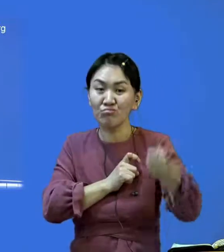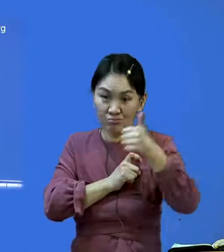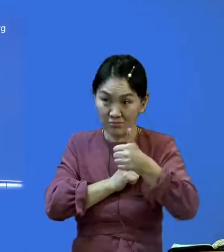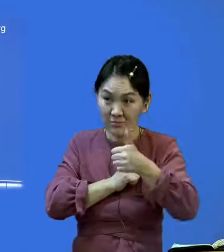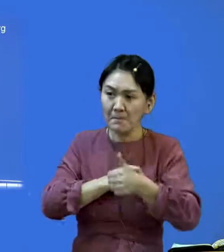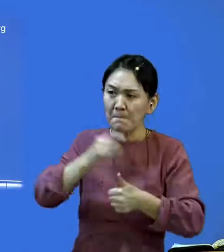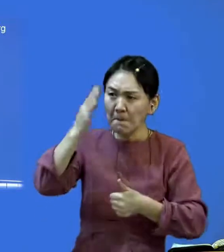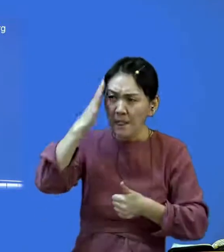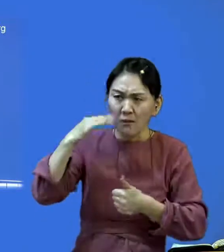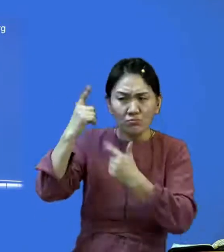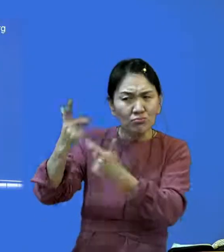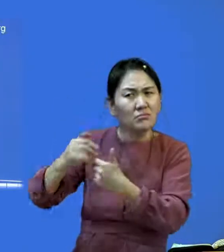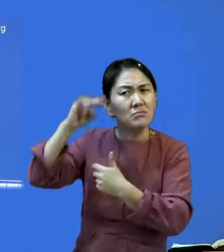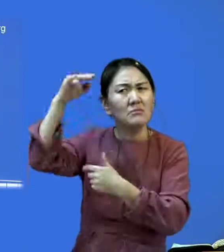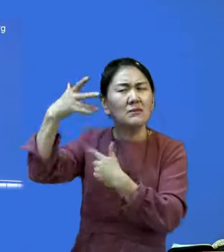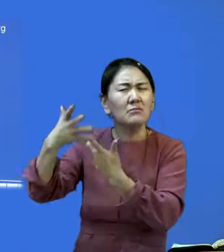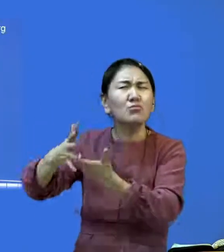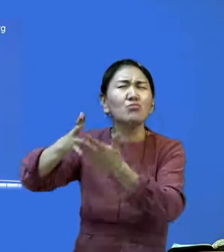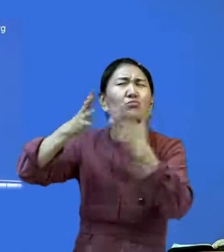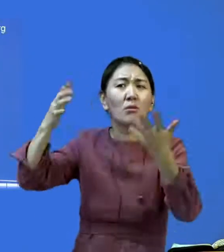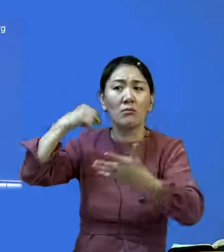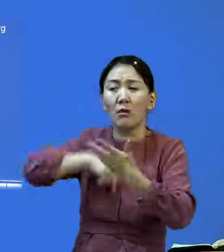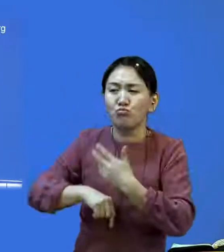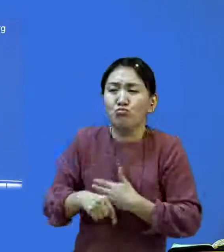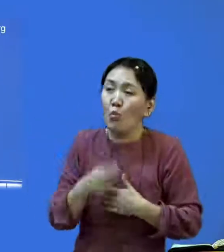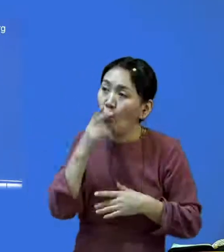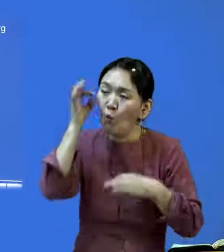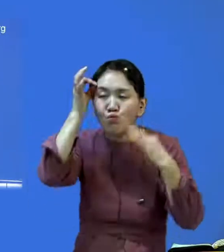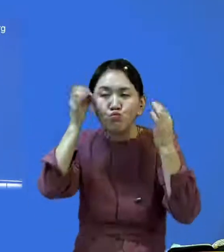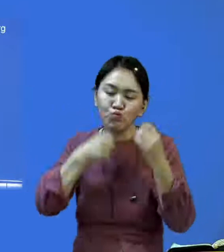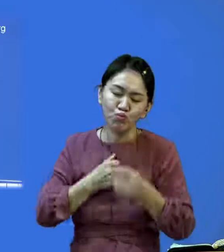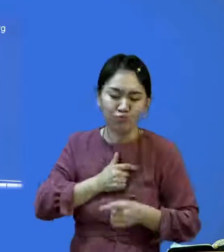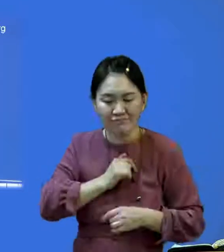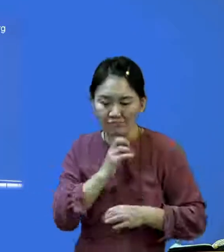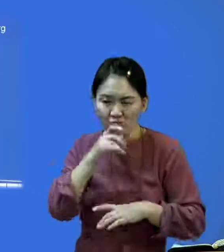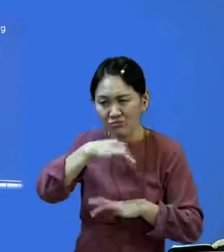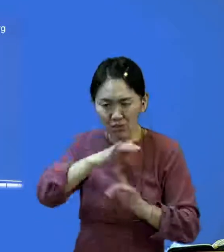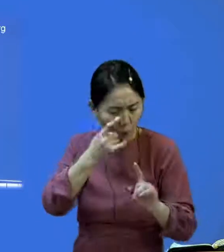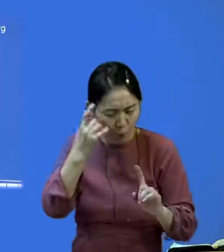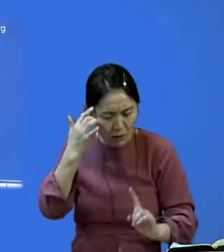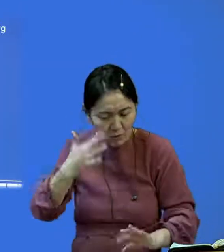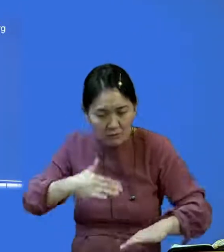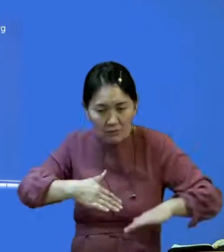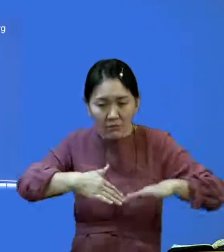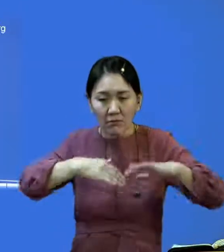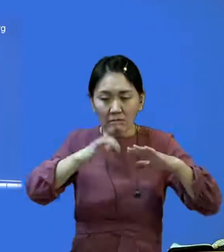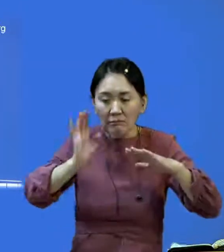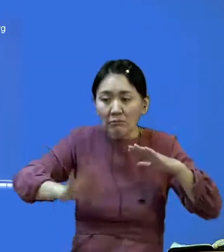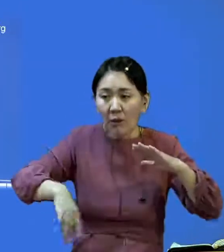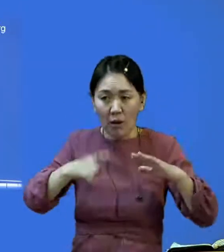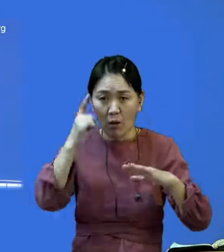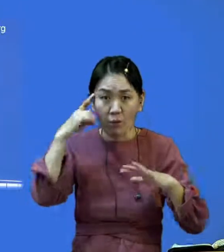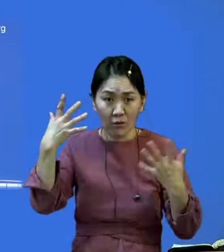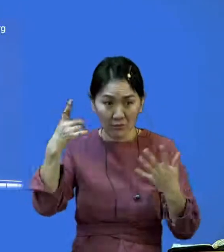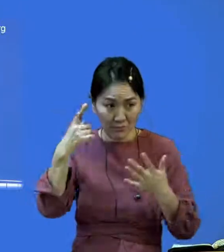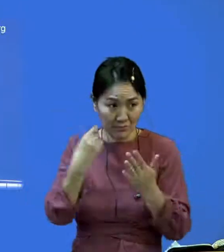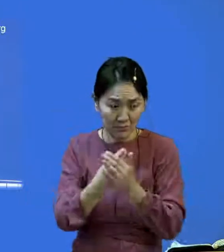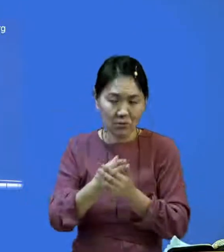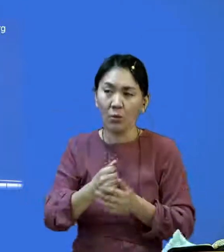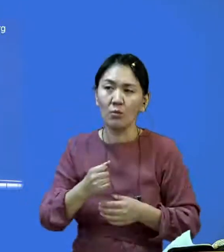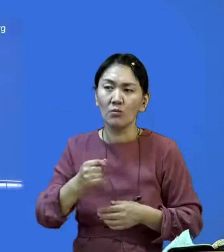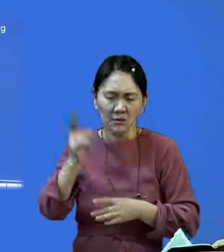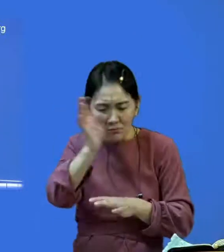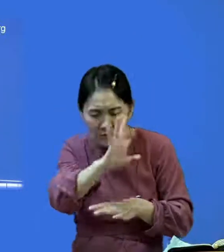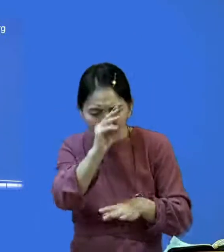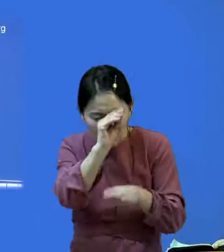ихийнх нь нэгүсэл ямар агуу их вэ гэдгийг бол бүрэн дүүрэн ойлгож мэдэхгүй шүү дээ. Тийм учраас төрүүлж, өсгөж,